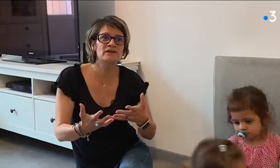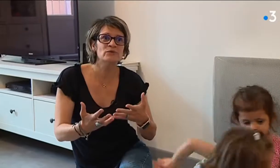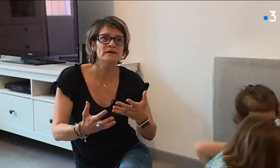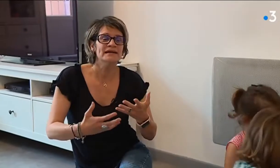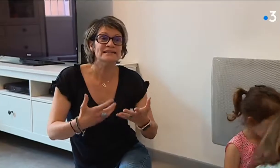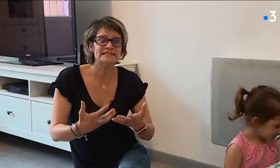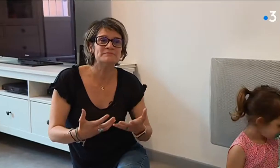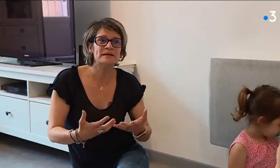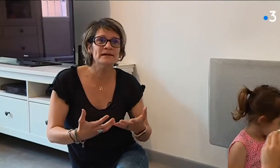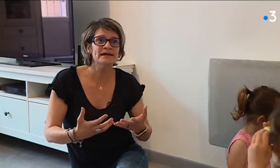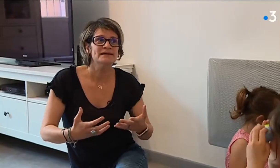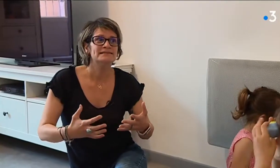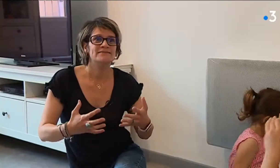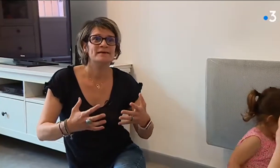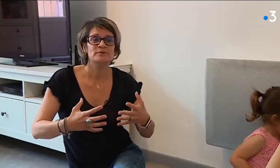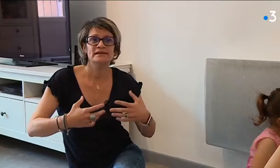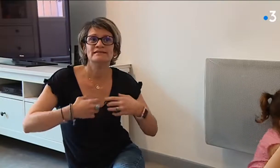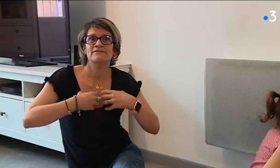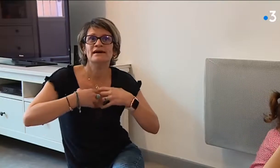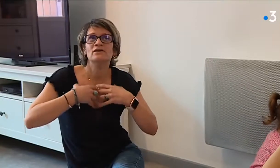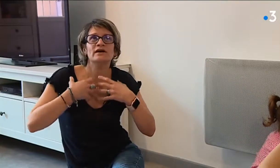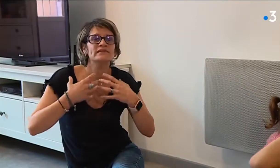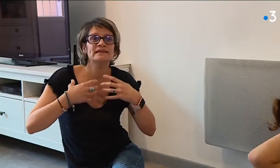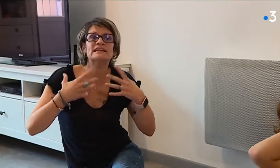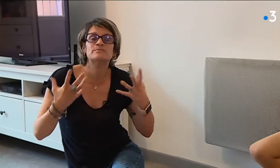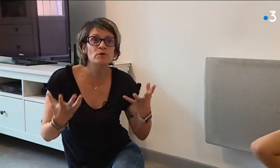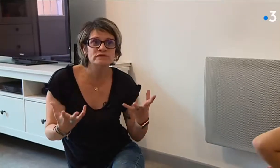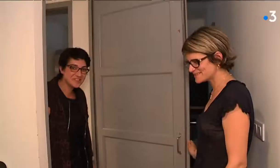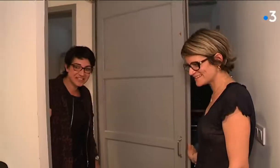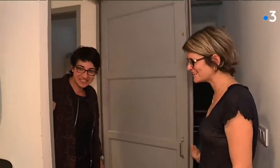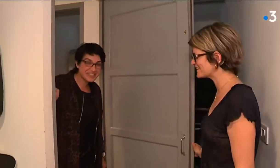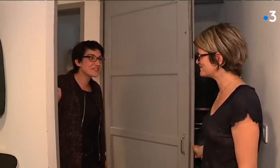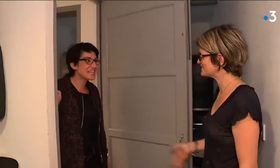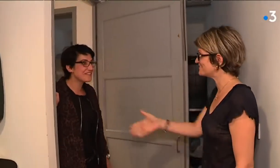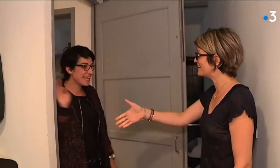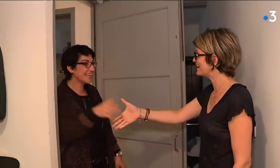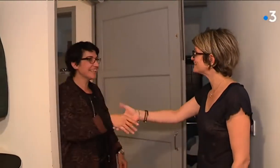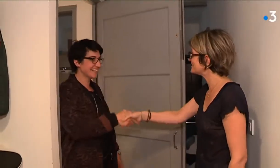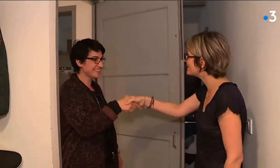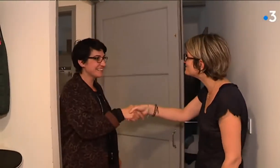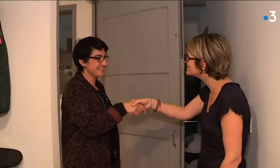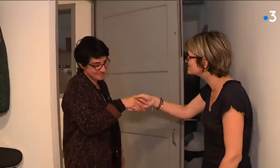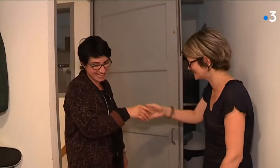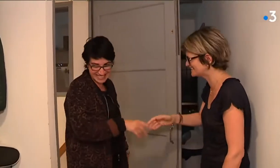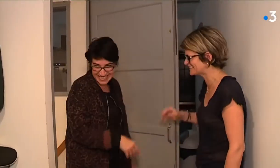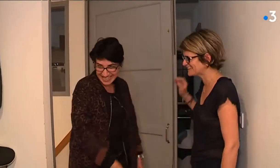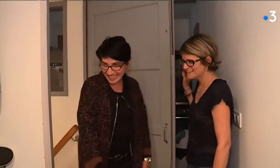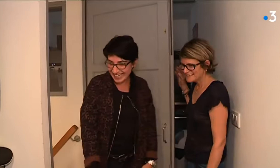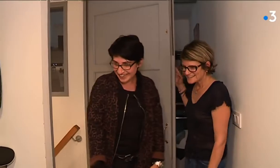pardon et s'exprimer, ça va leur éviter d'exploser. Vous allez bien? Lou adore signer pour communiquer